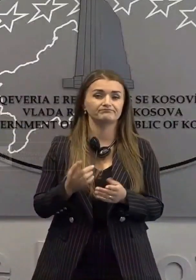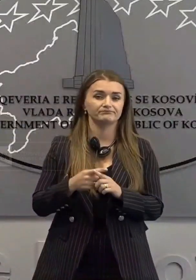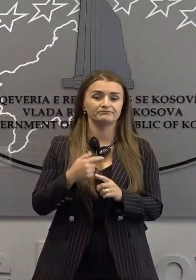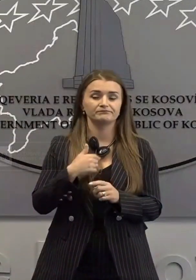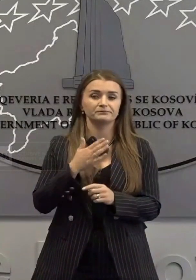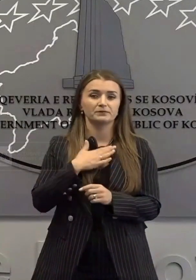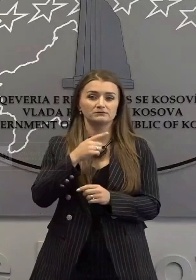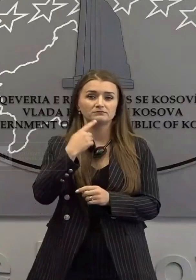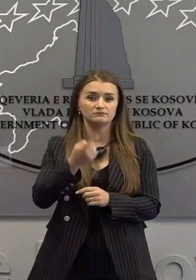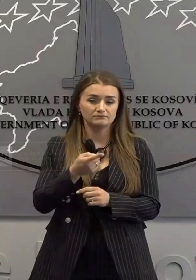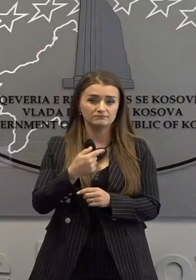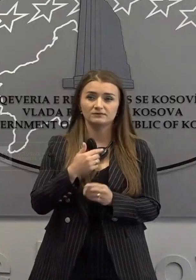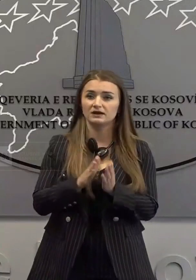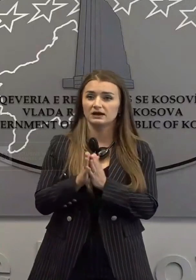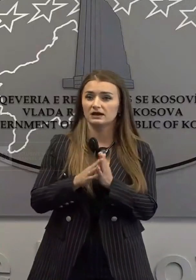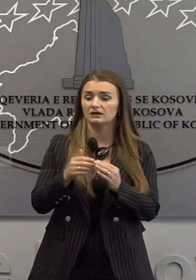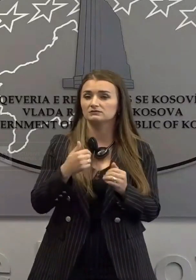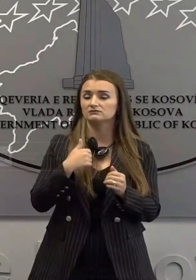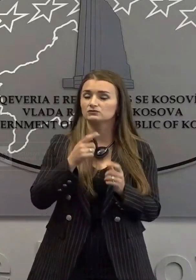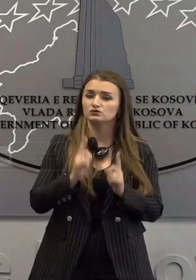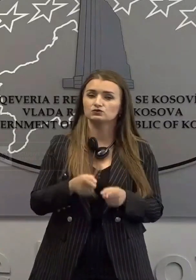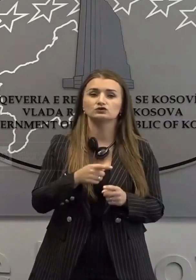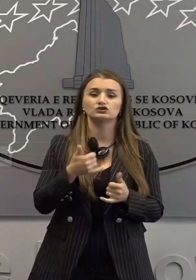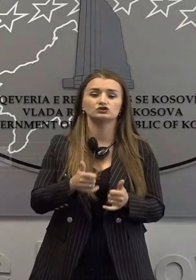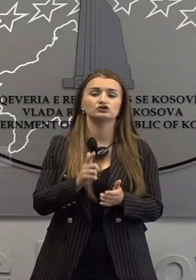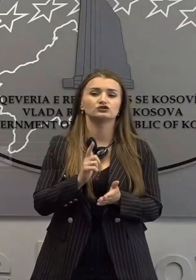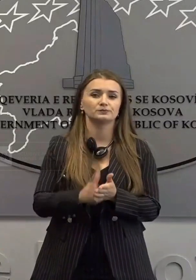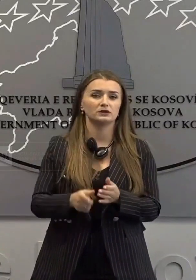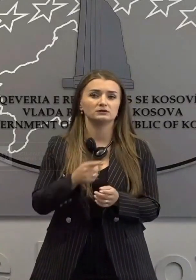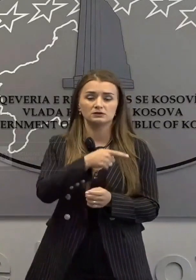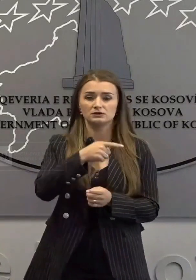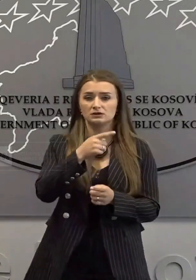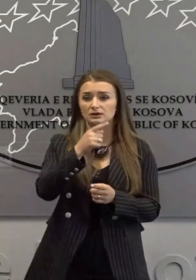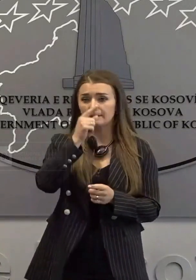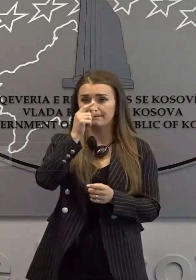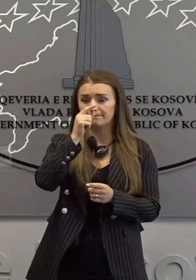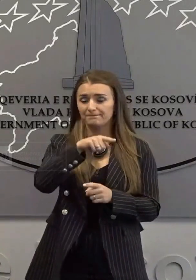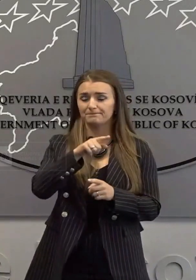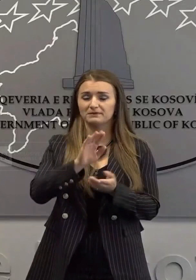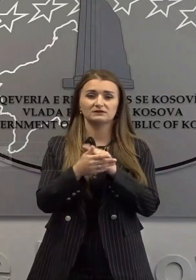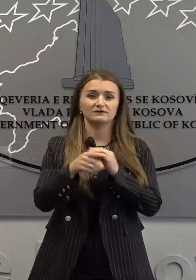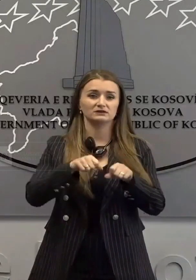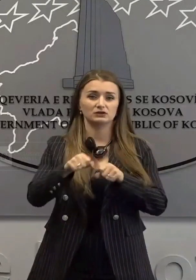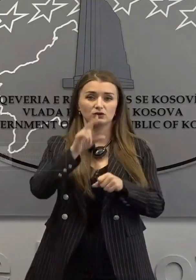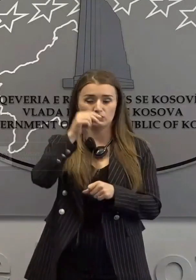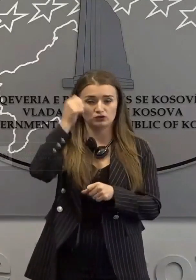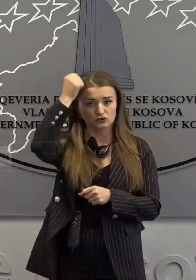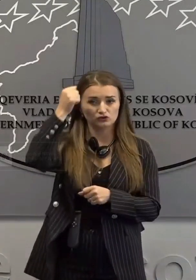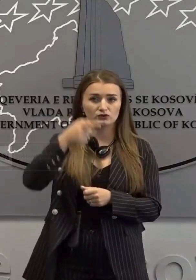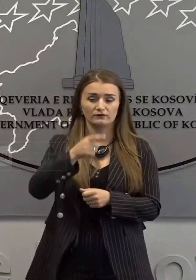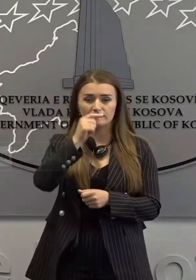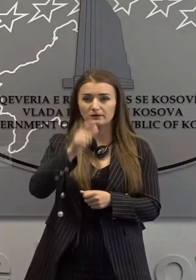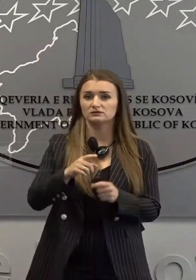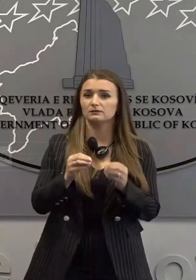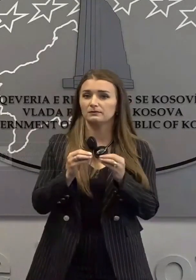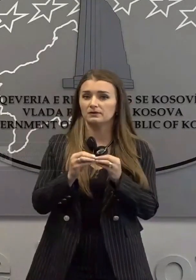ritheksojmë kërkesën ton për lirimin e menjëhershëm e të pakusht të zëvendësdrejtorit të policisë Kosovës,